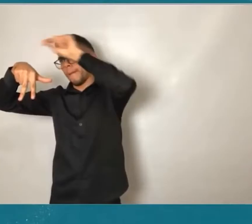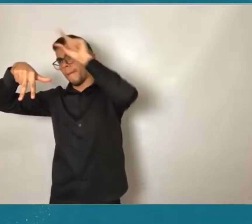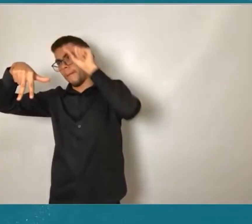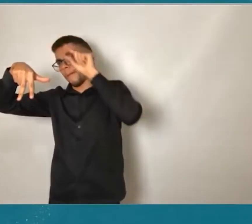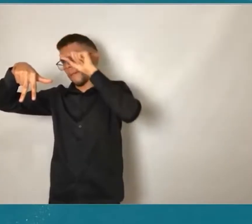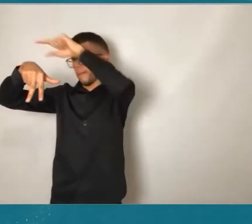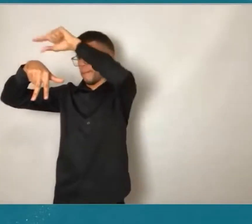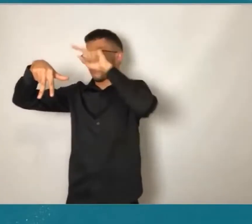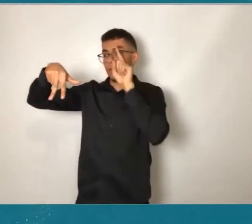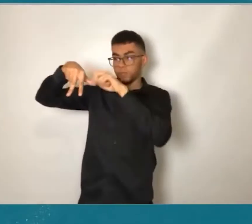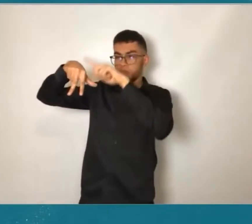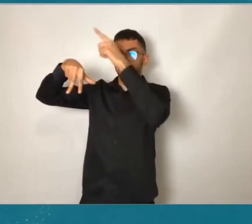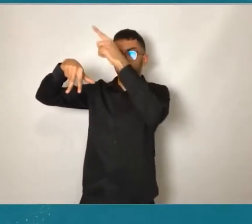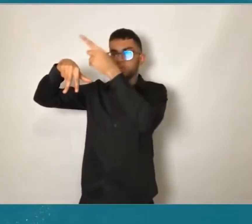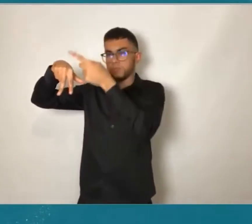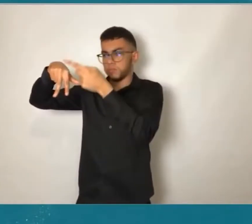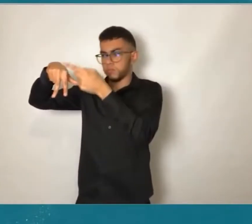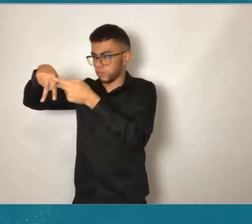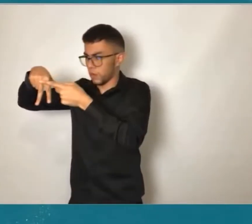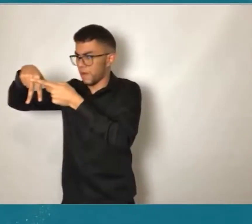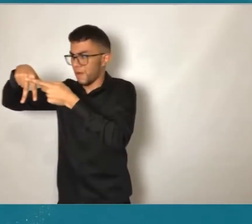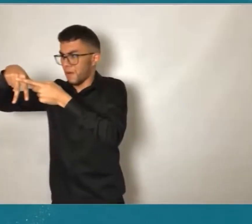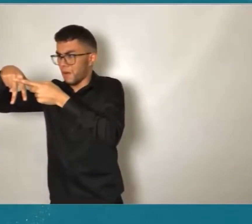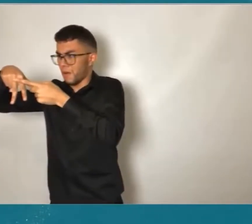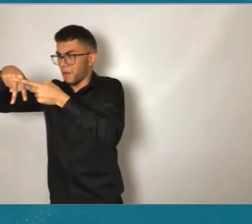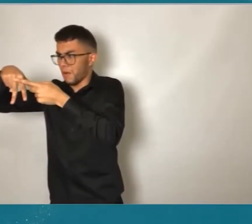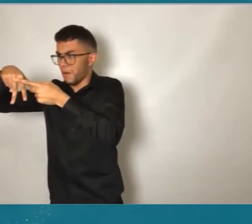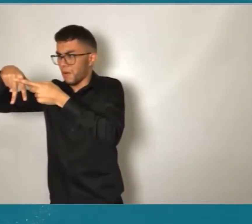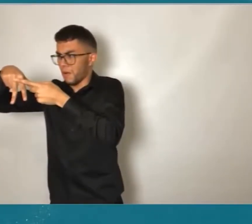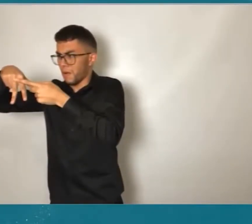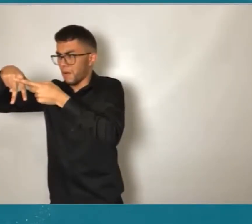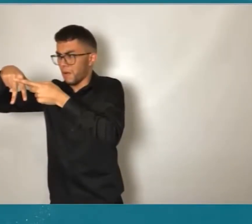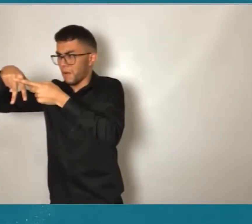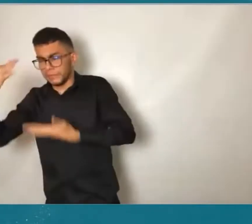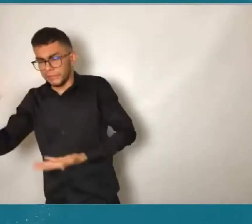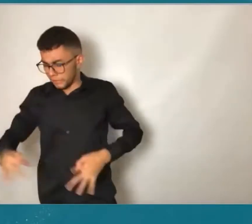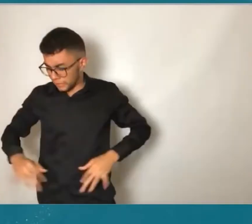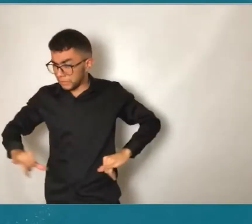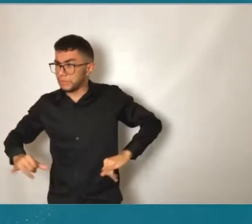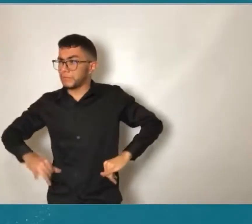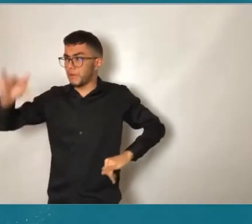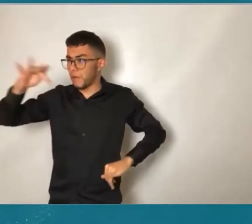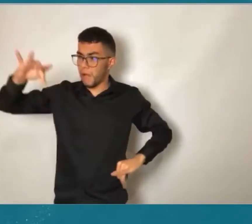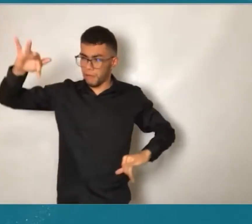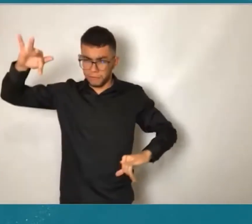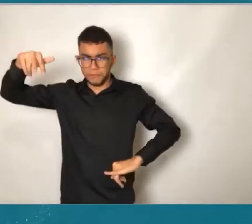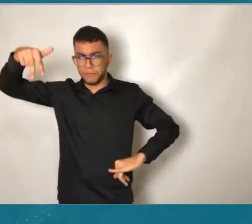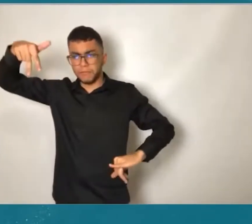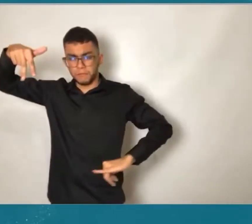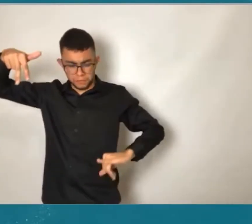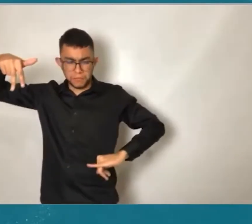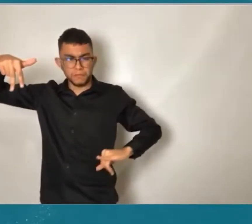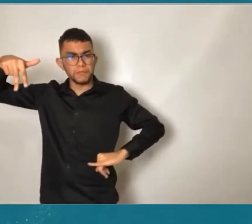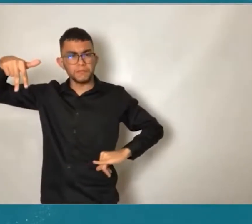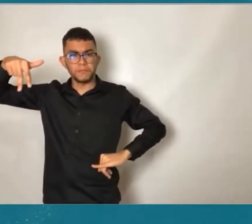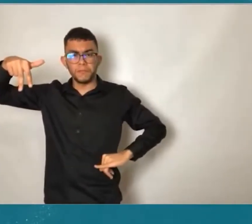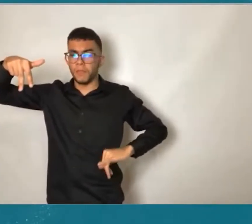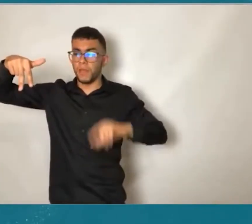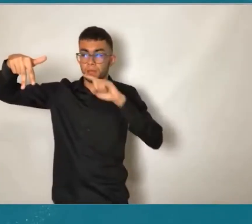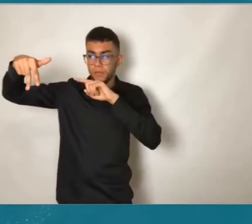Cristo é o descendente da mulher. Esse descendente da mulher vai pisar a cabeça da